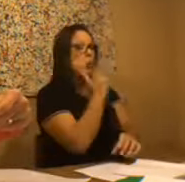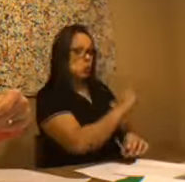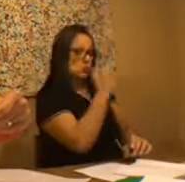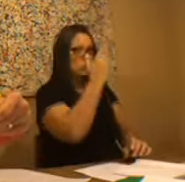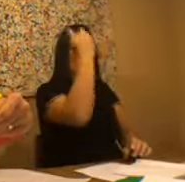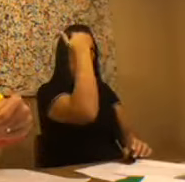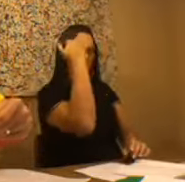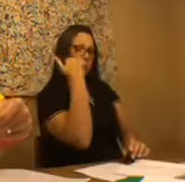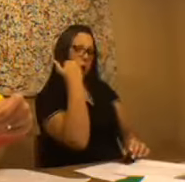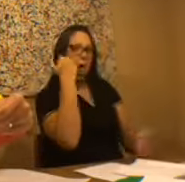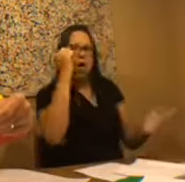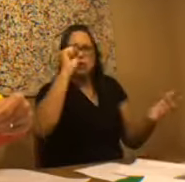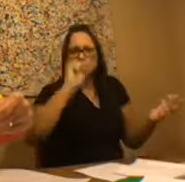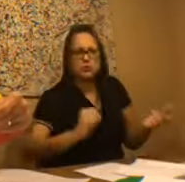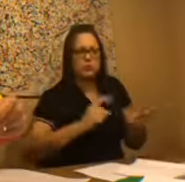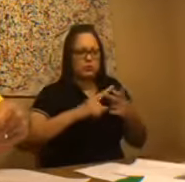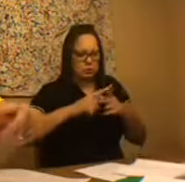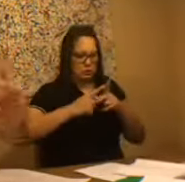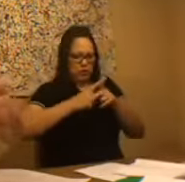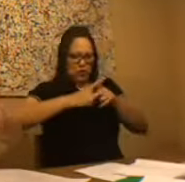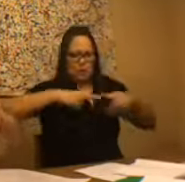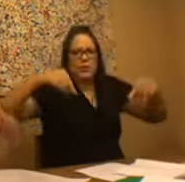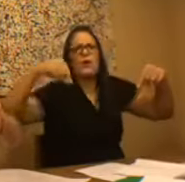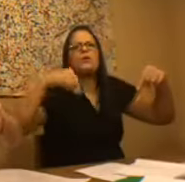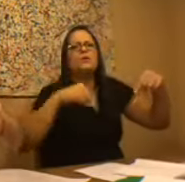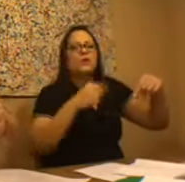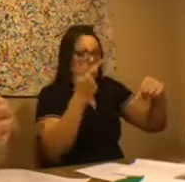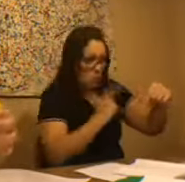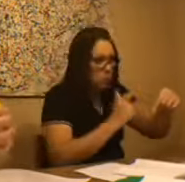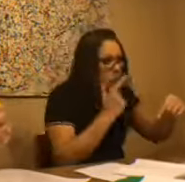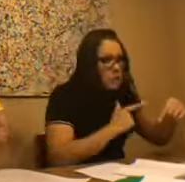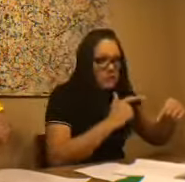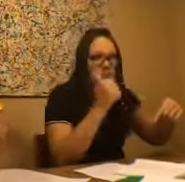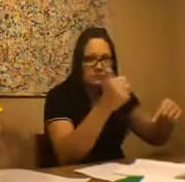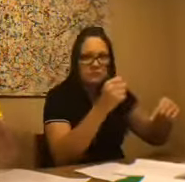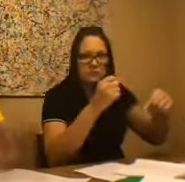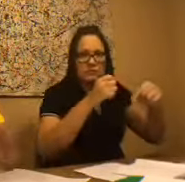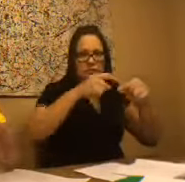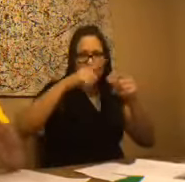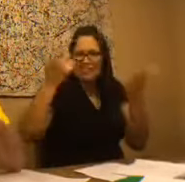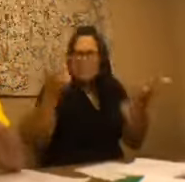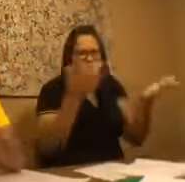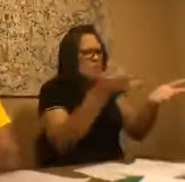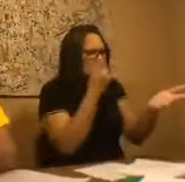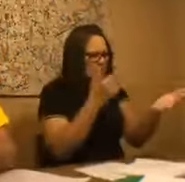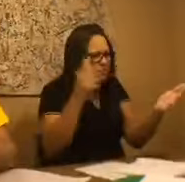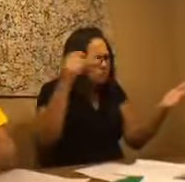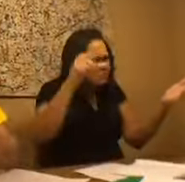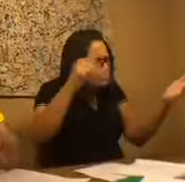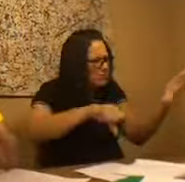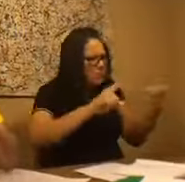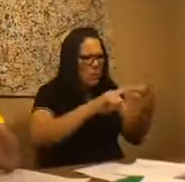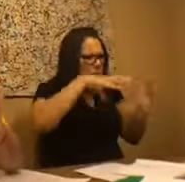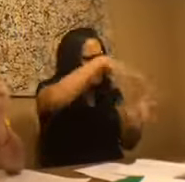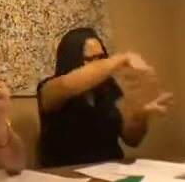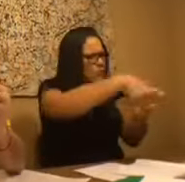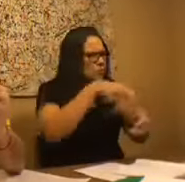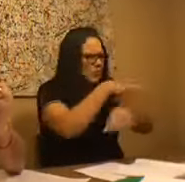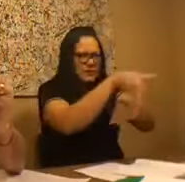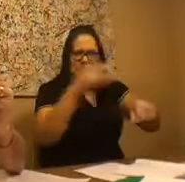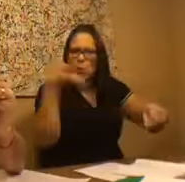no japão na itália daí ele o livro deu certo mas não deu certo em lugar nenhum no mundo então